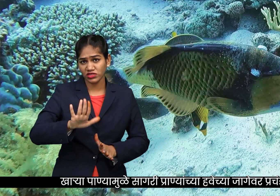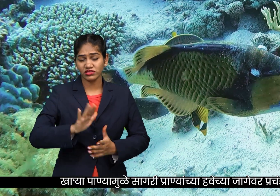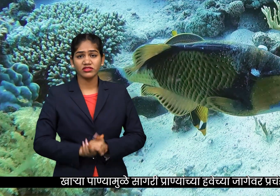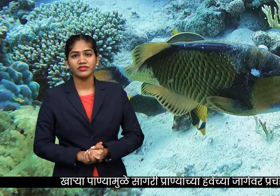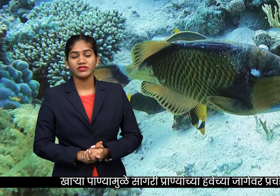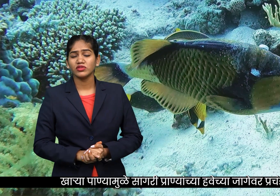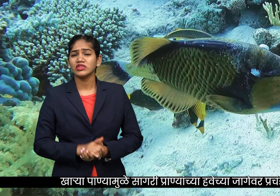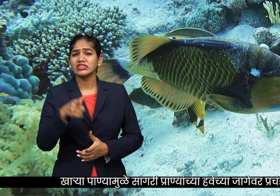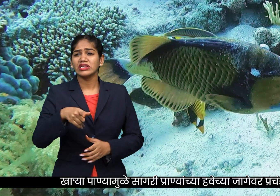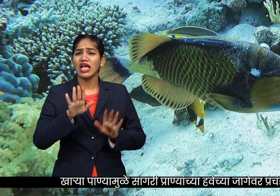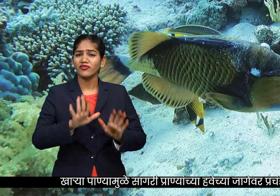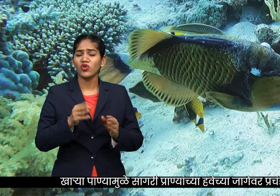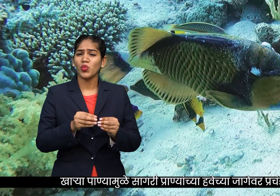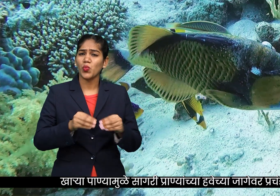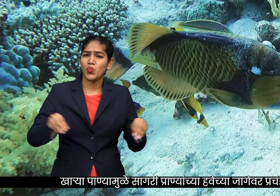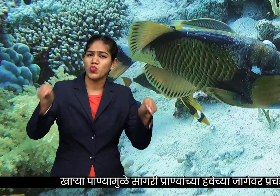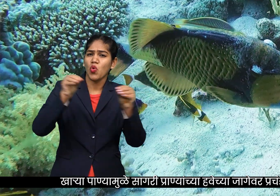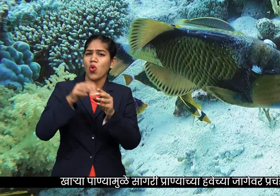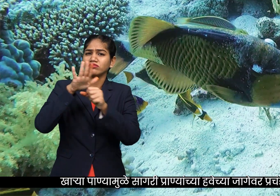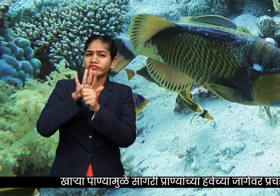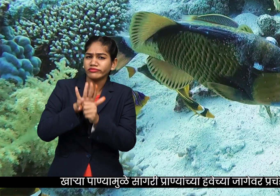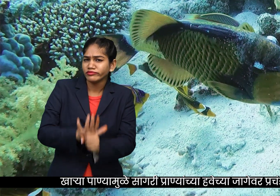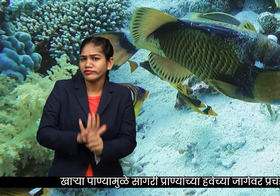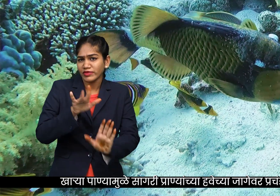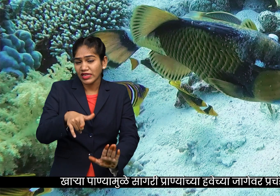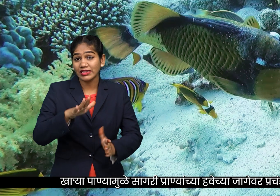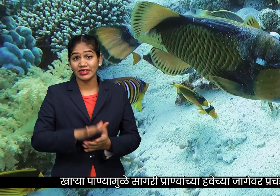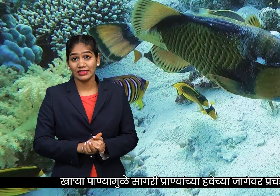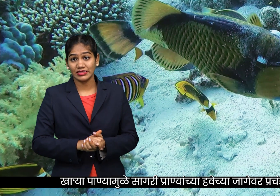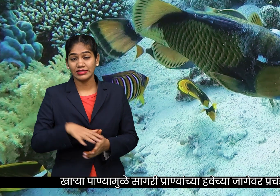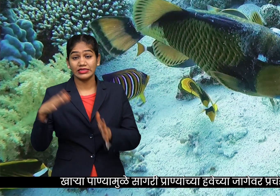प्राण्याच्या हेवाच्या जागेवर प्रचंड दबाव पडतो